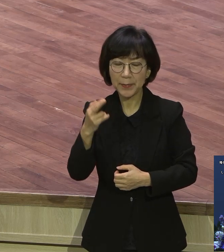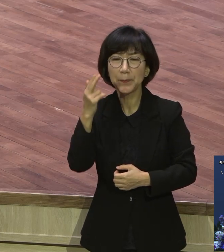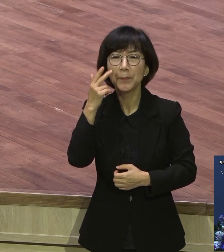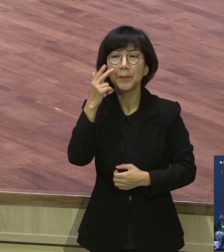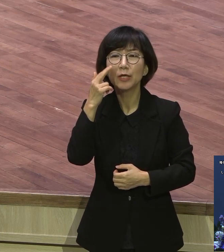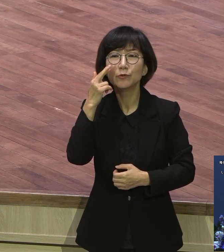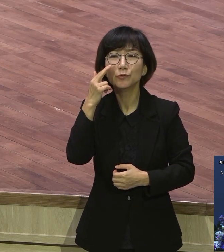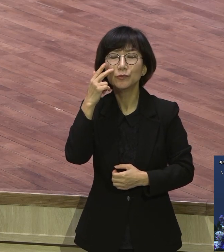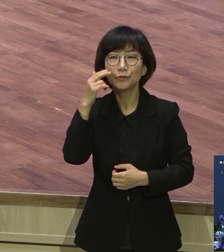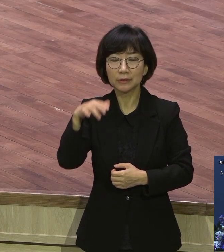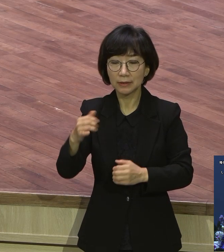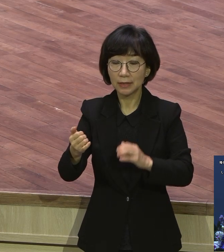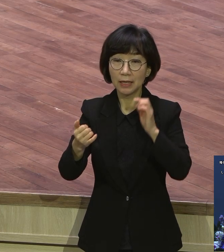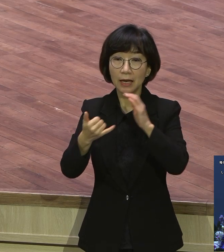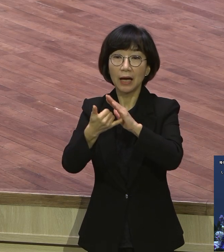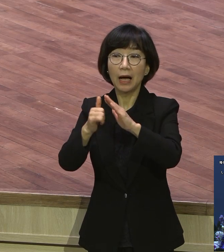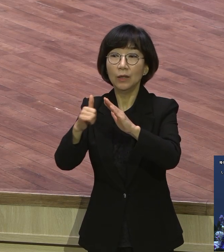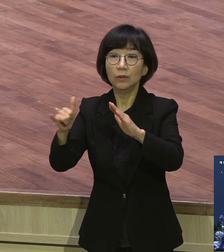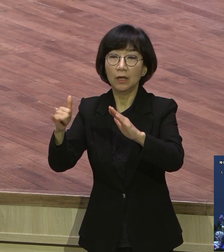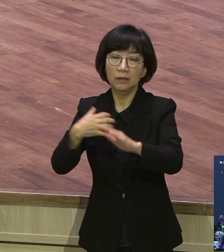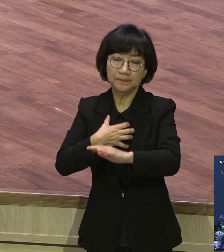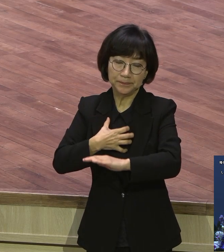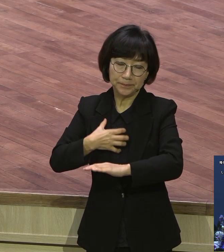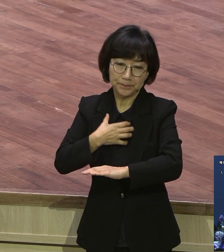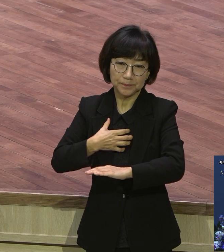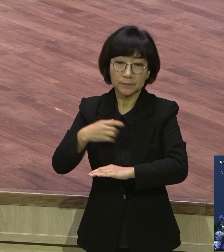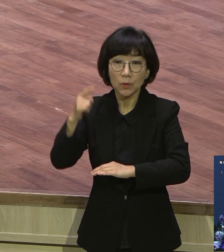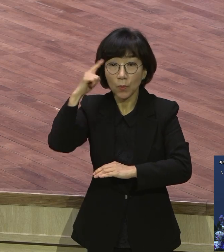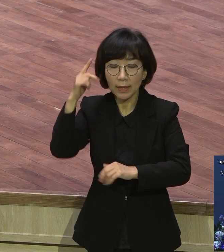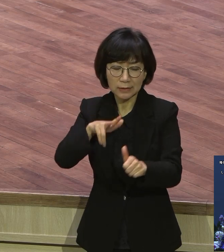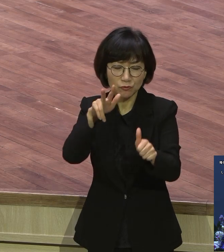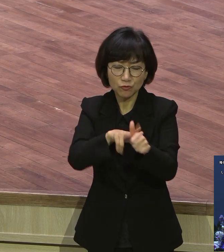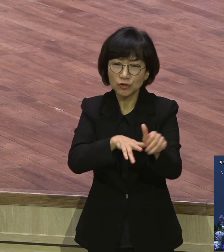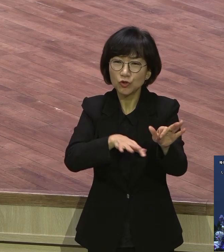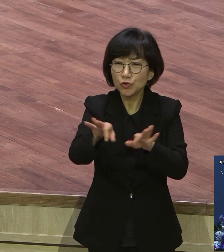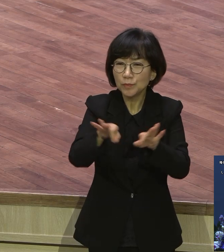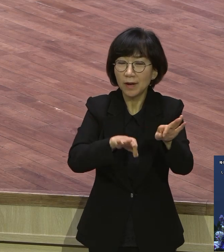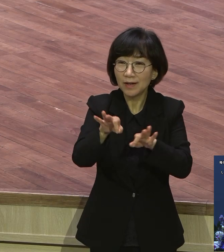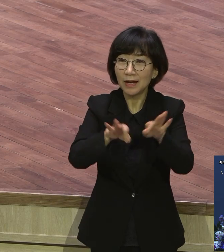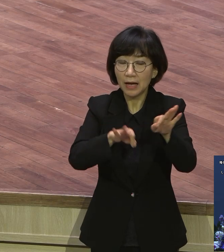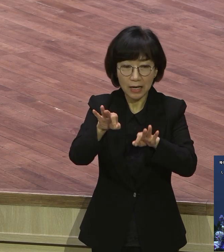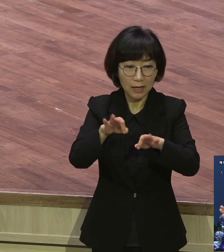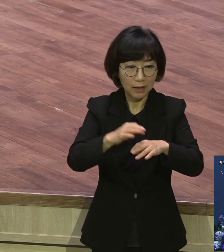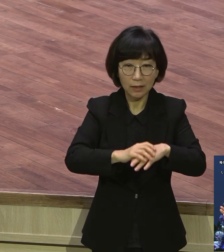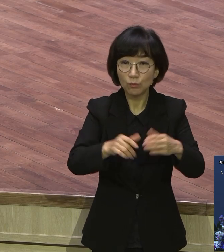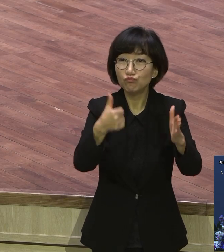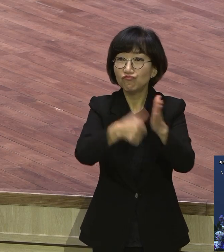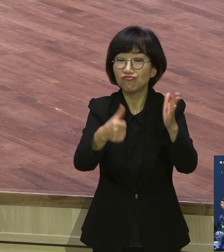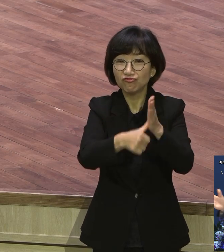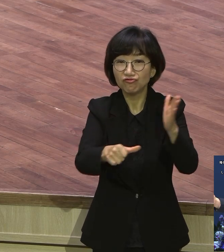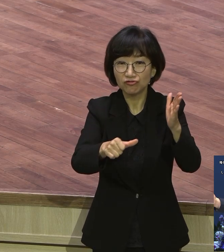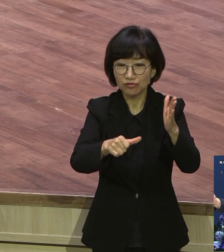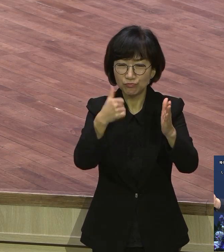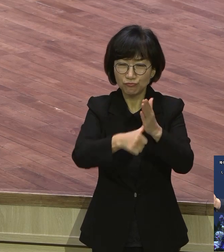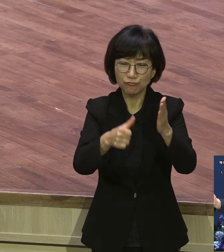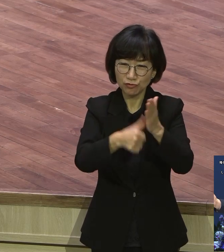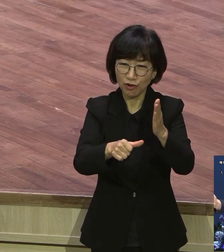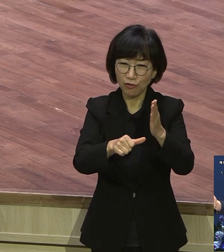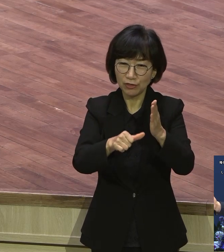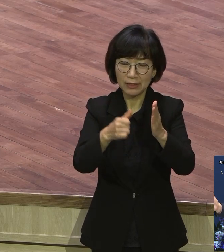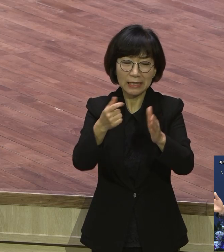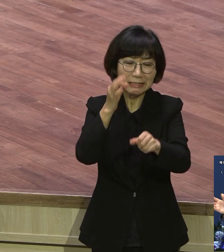이야기가 그런데요 막 지금 뭘 슈퍼마켓 어디 마켓 몇 시간 서